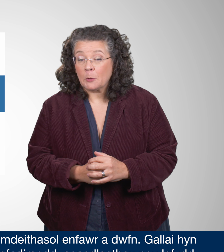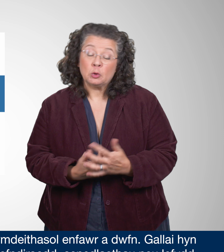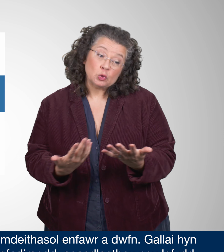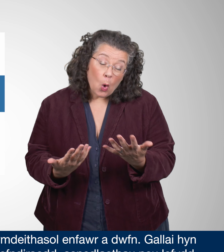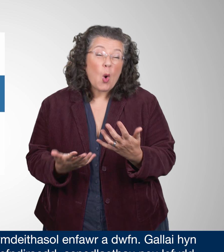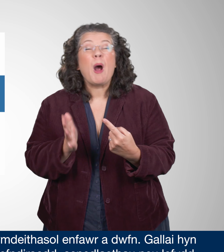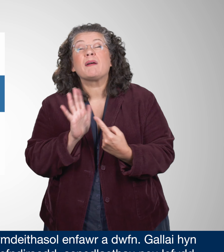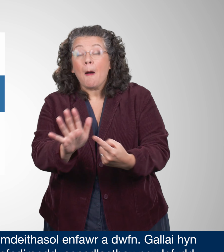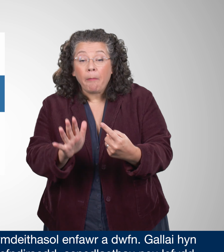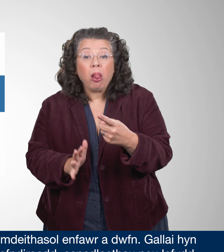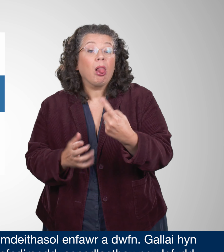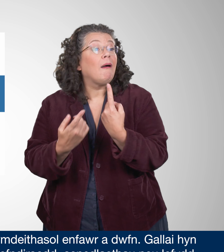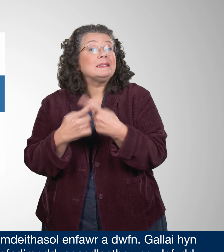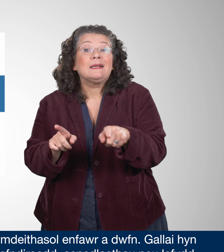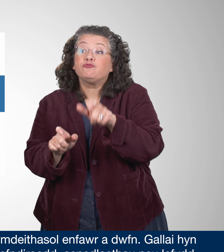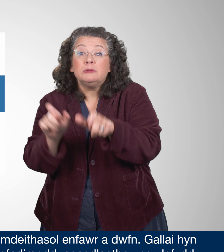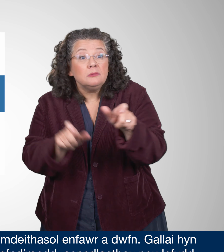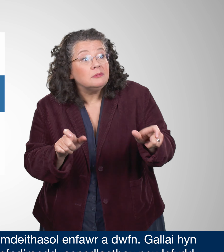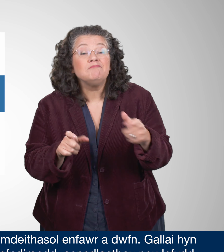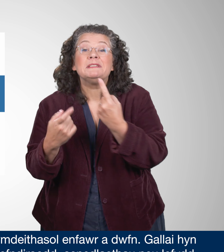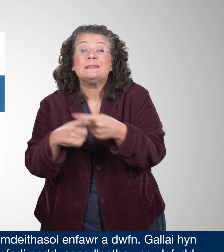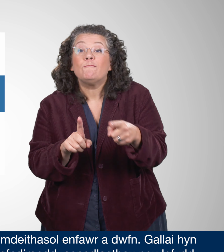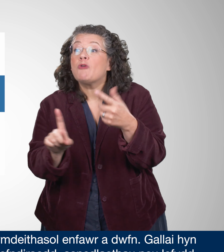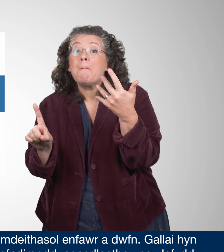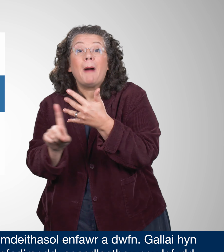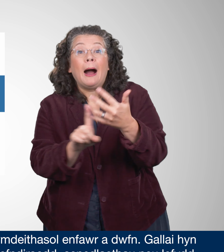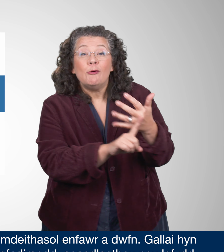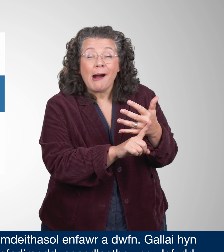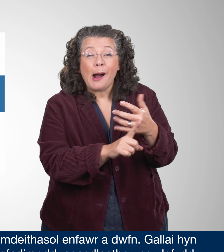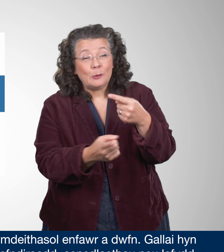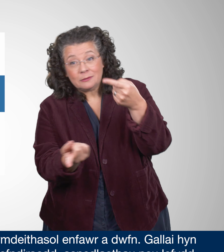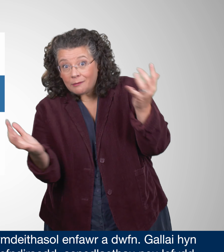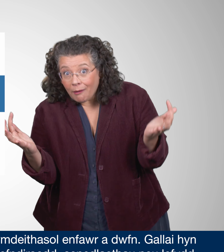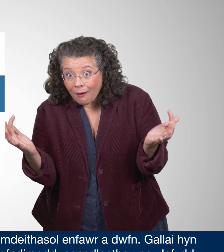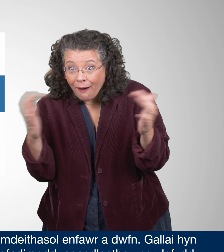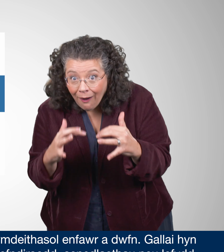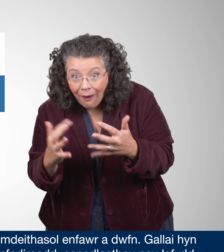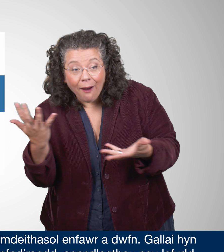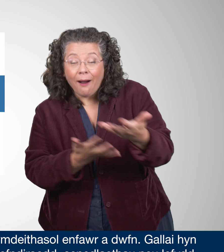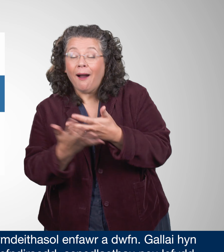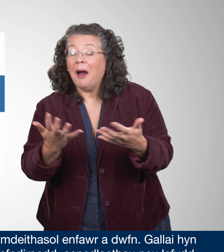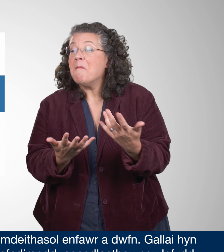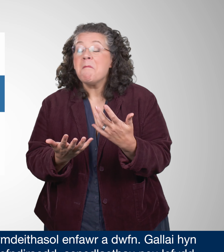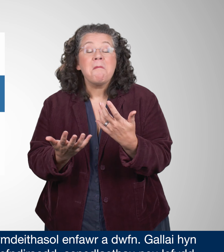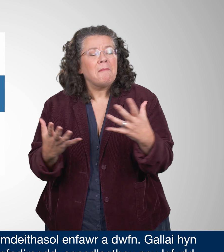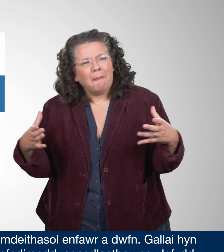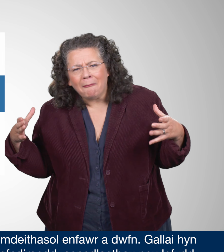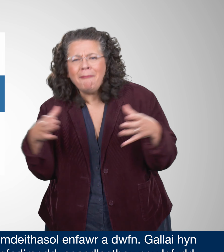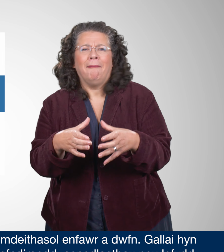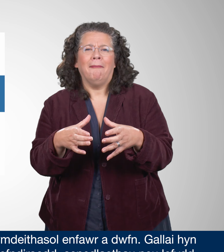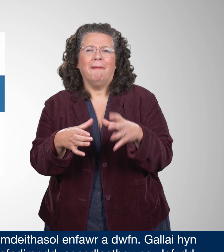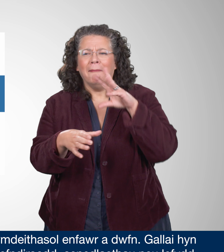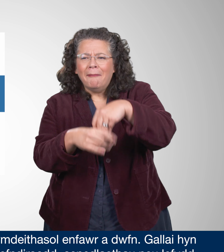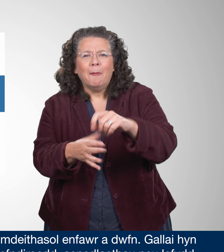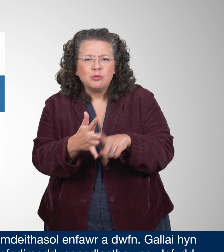Gallai hyn olygu dod â phobl at ei gilydd o